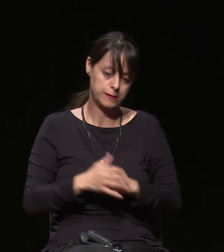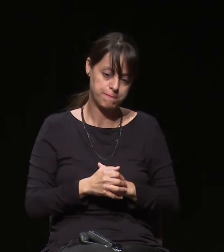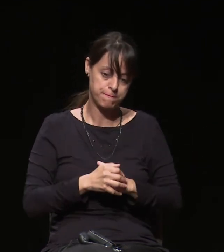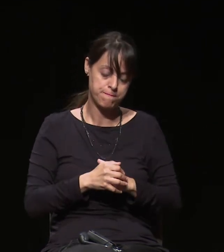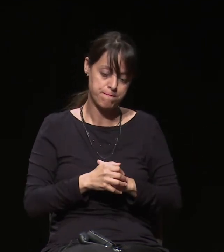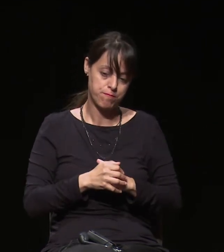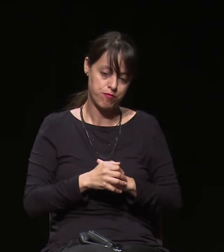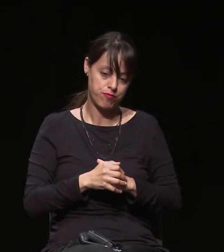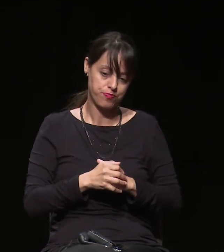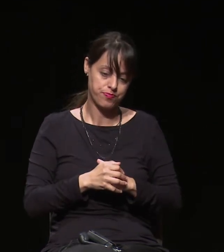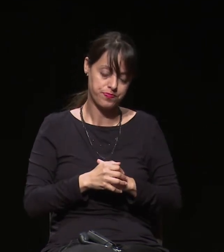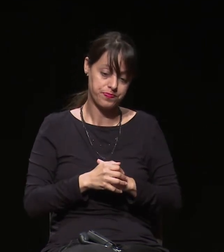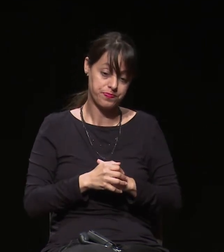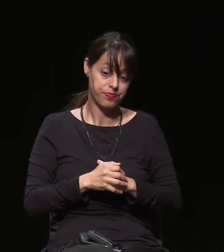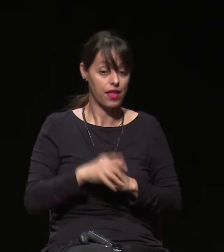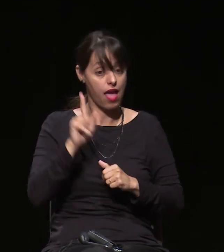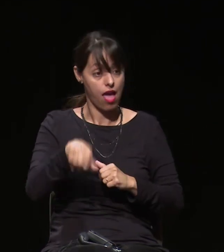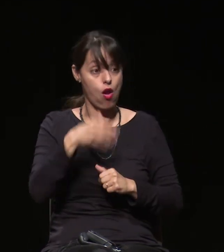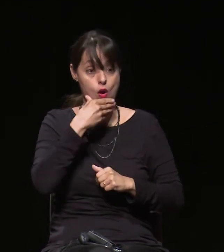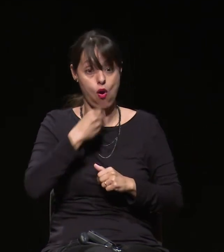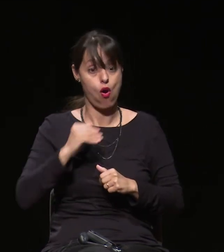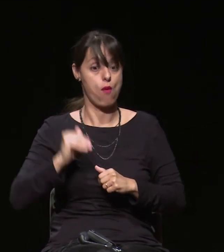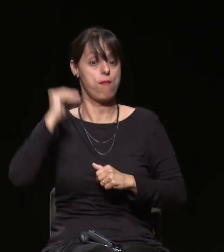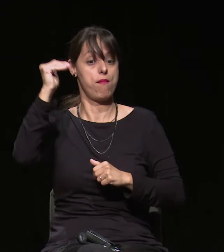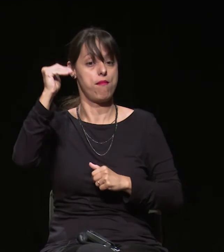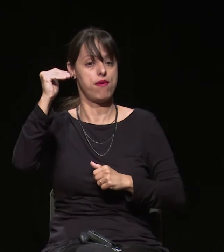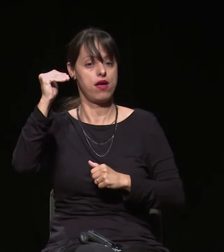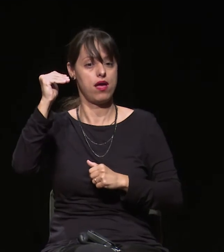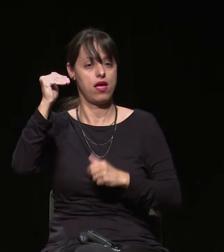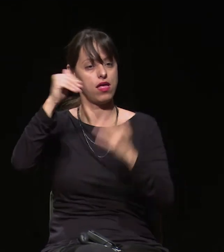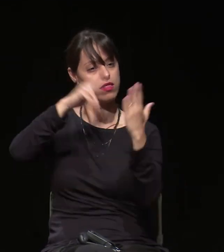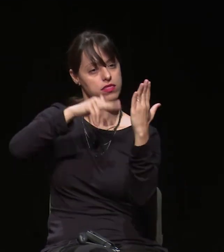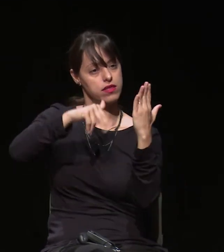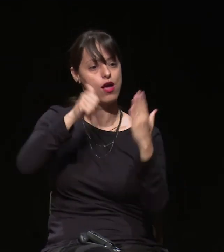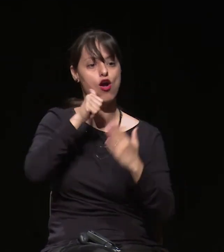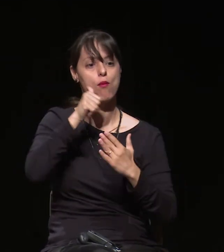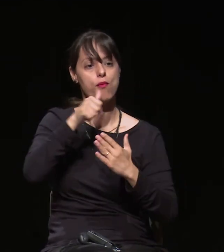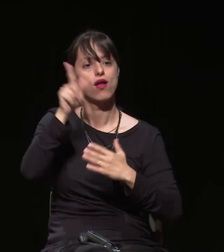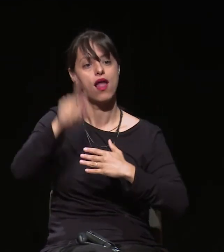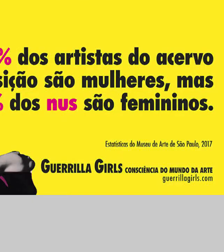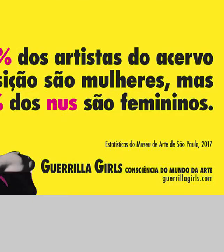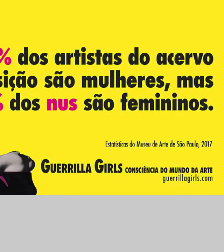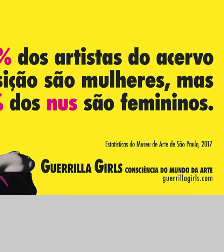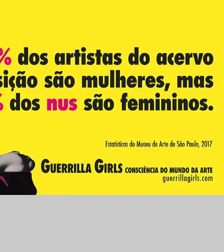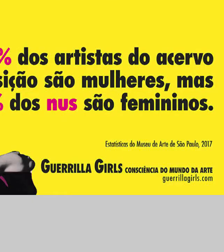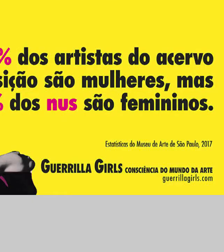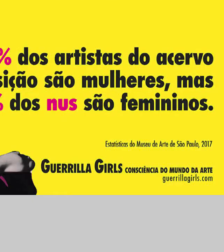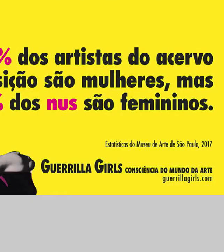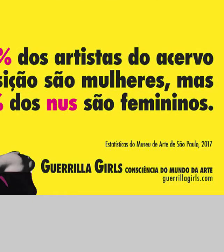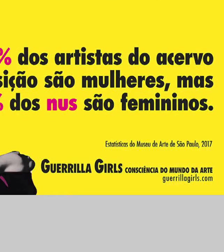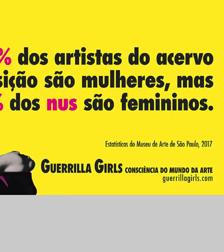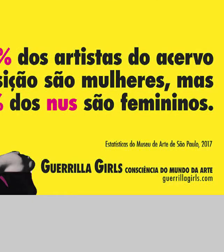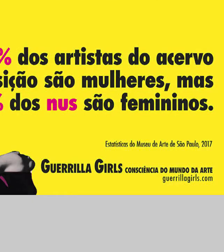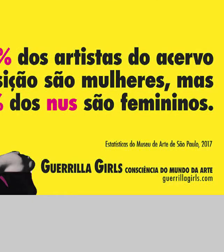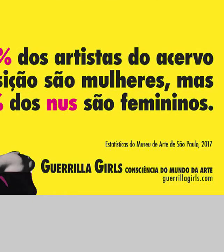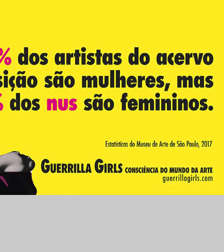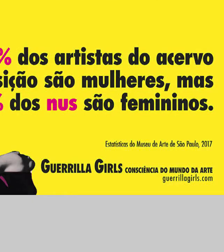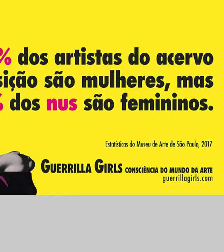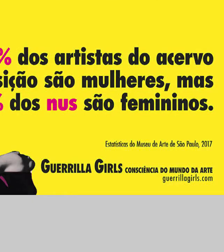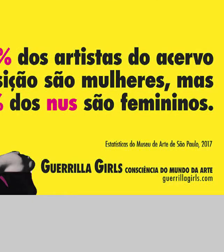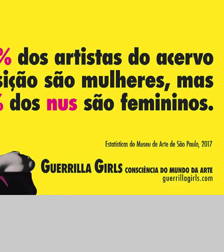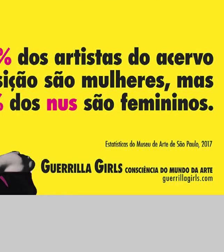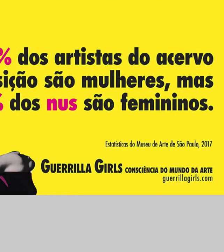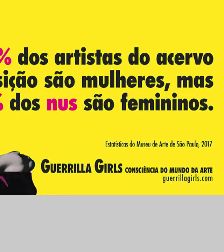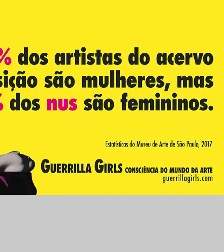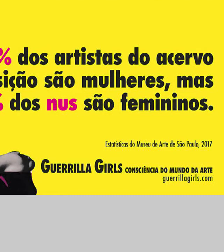as hierarquias. Os homens são os artistas, as mulheres, os seus modelos. Bom, eu começo aqui,